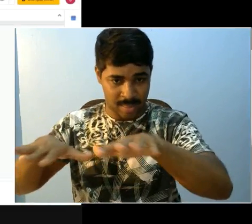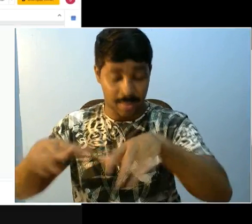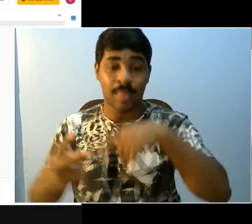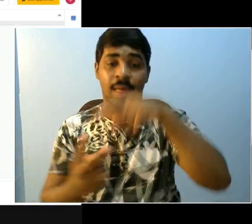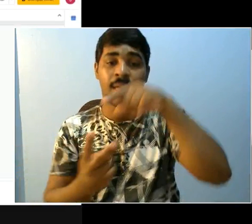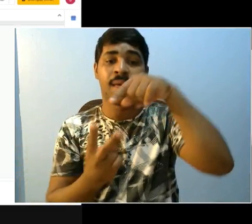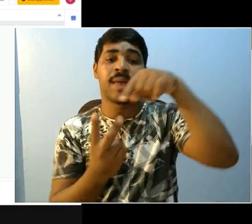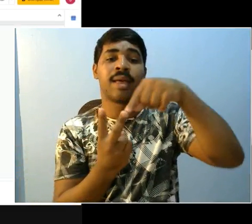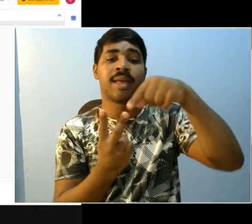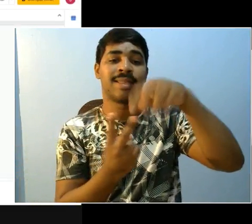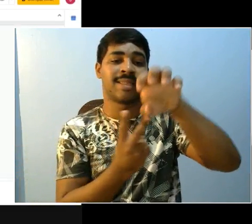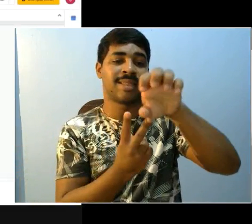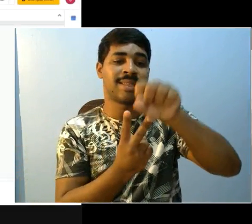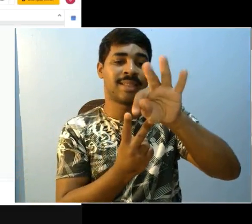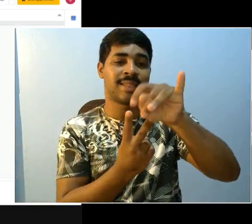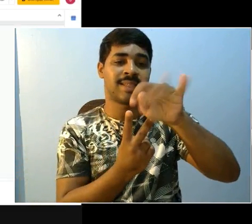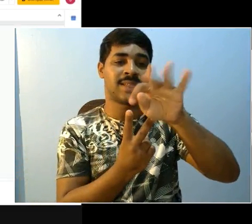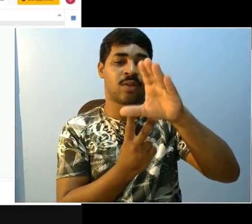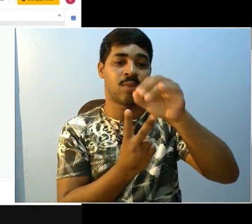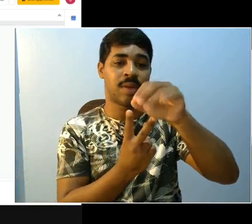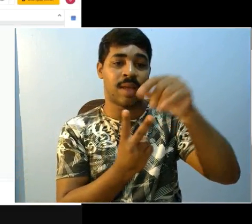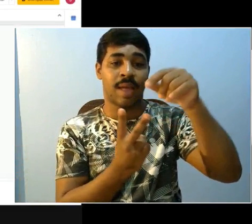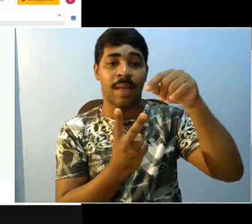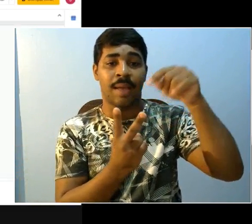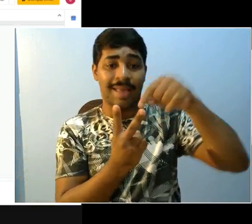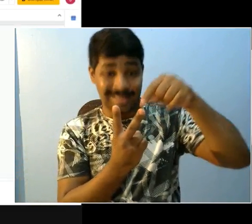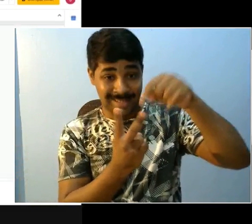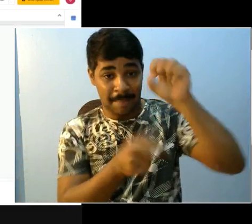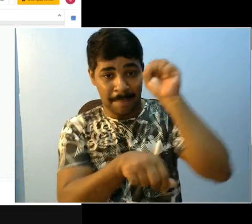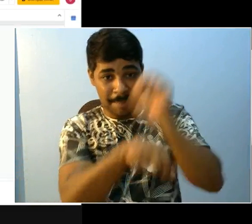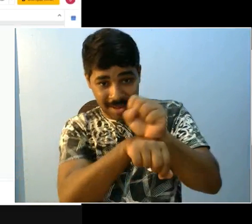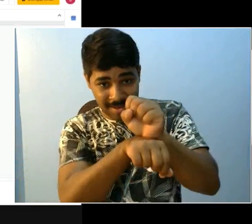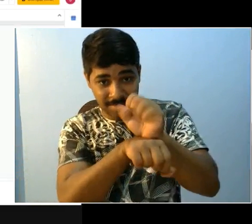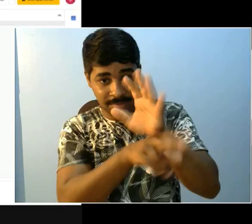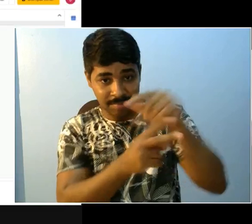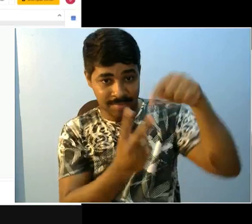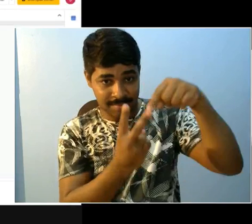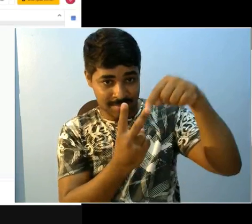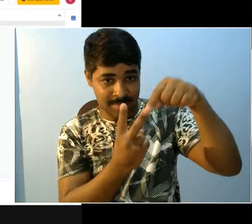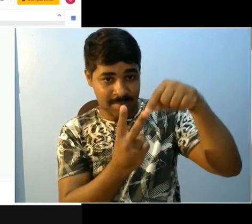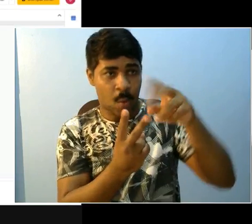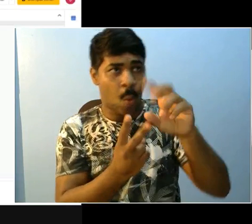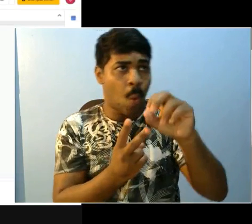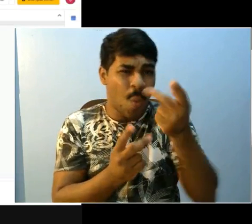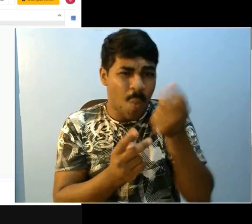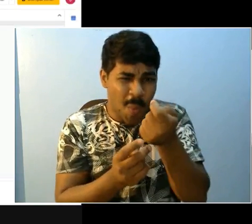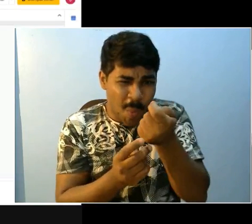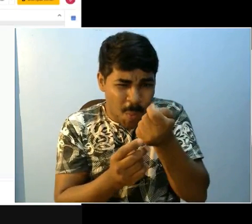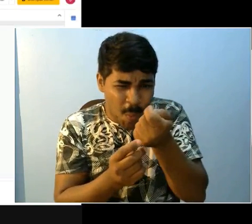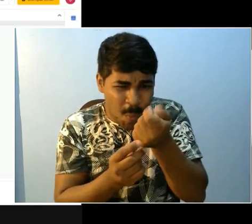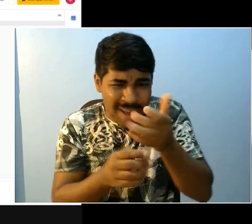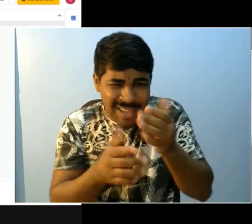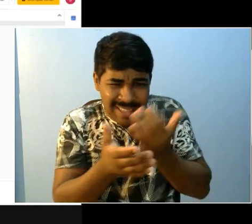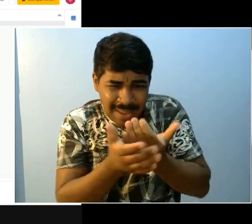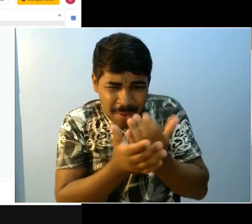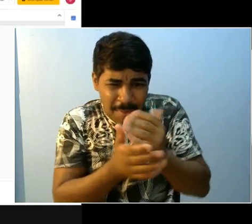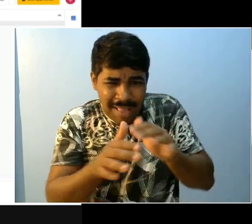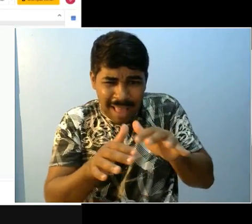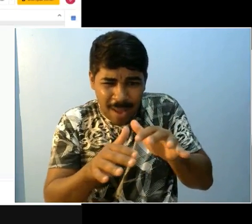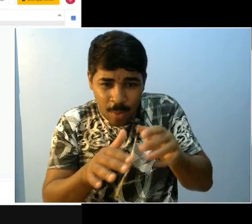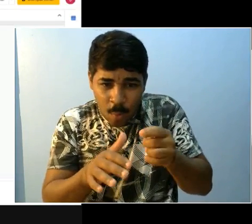dinâmico? O atrito estático atua quando o corpo está parado ou prestes a andar.